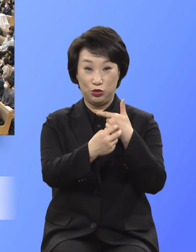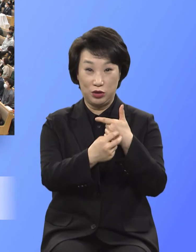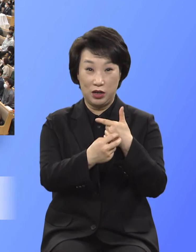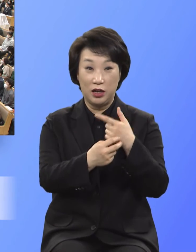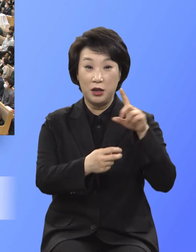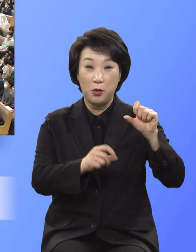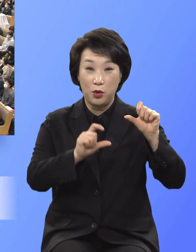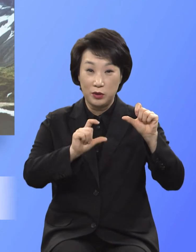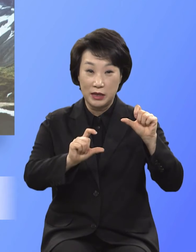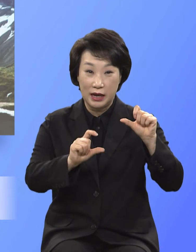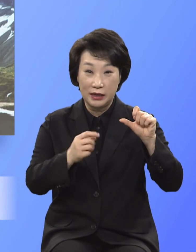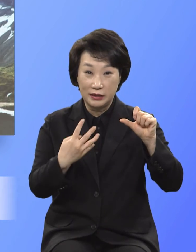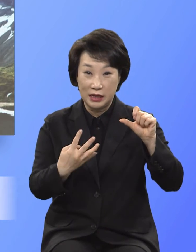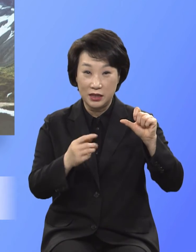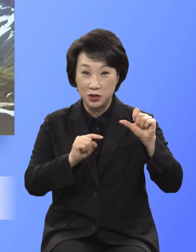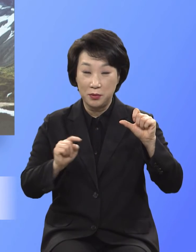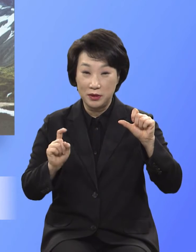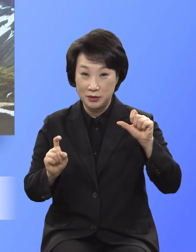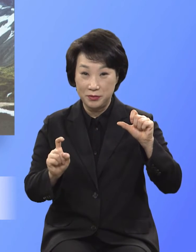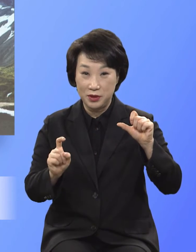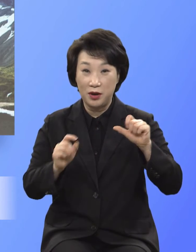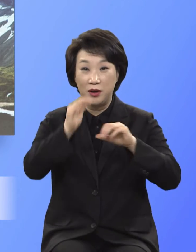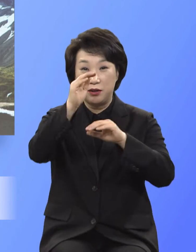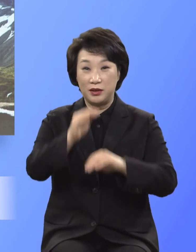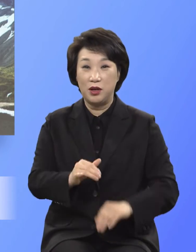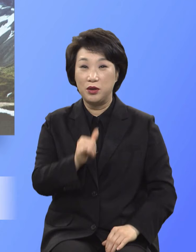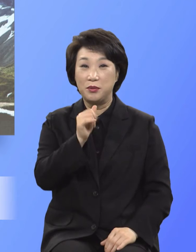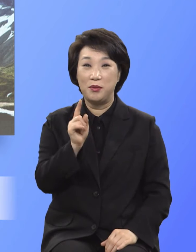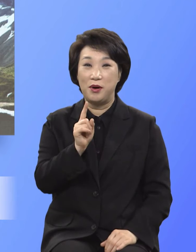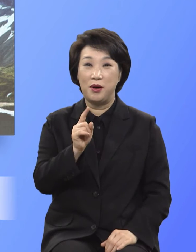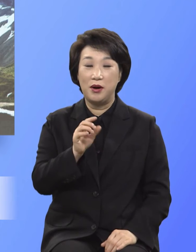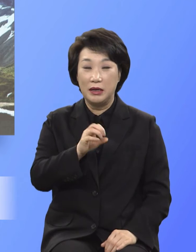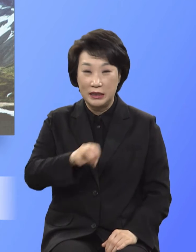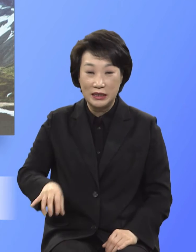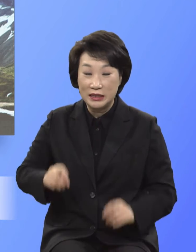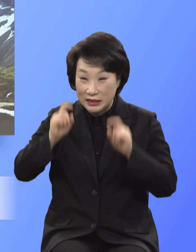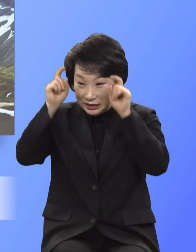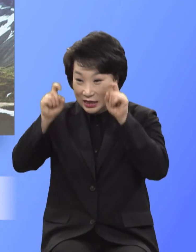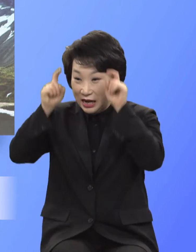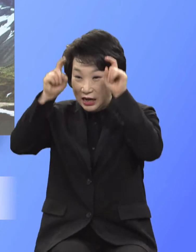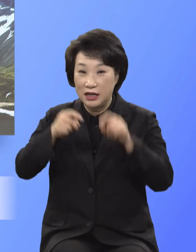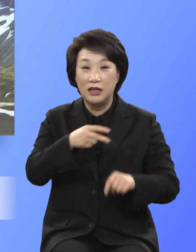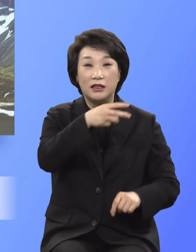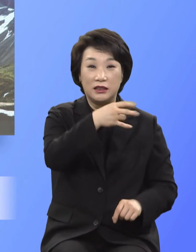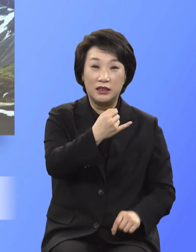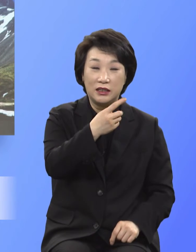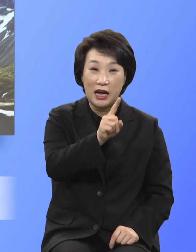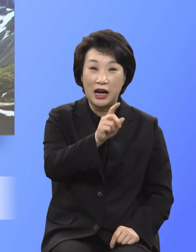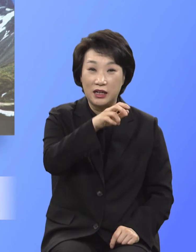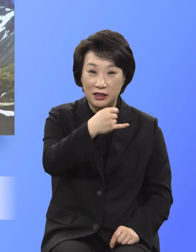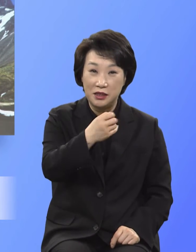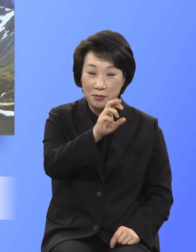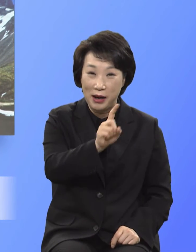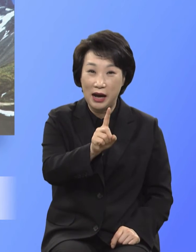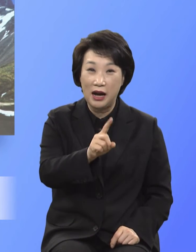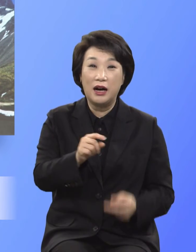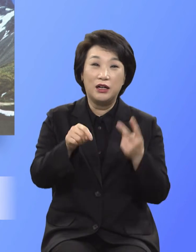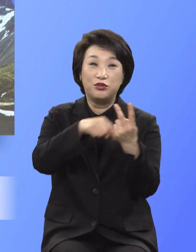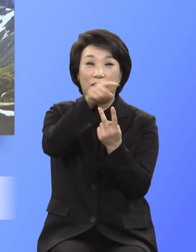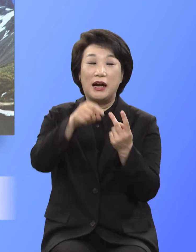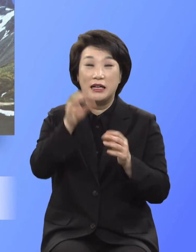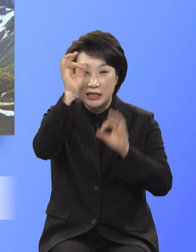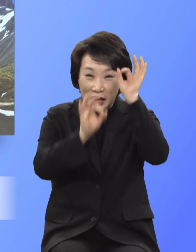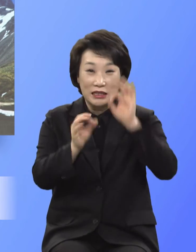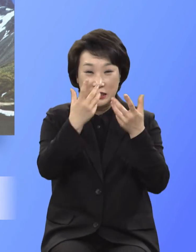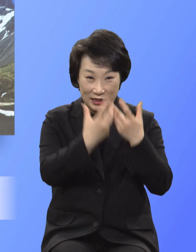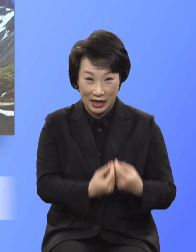누가복음 15장 4절부터 10절까지는 잃은 양과 드라크마를 찾는 비유에